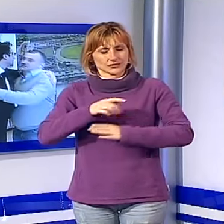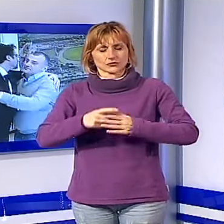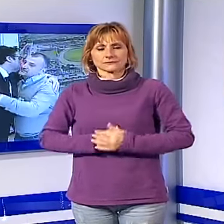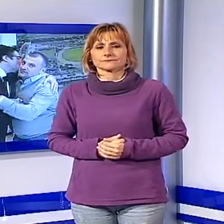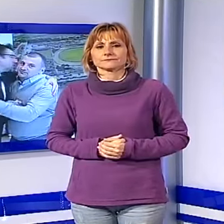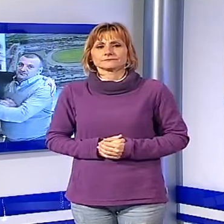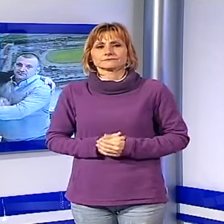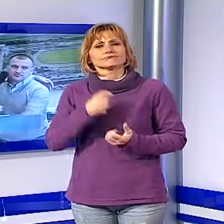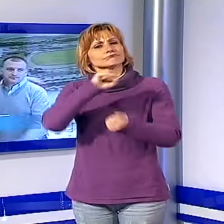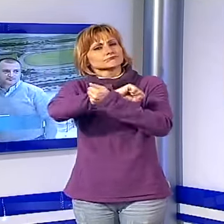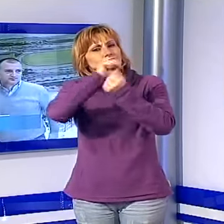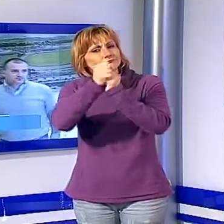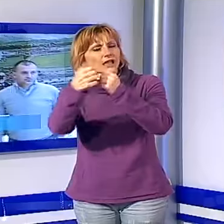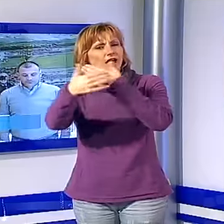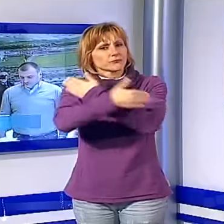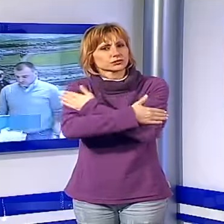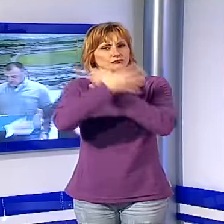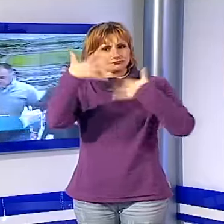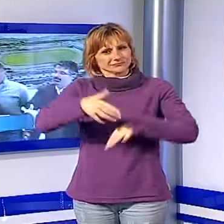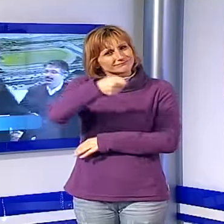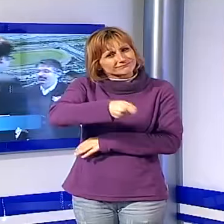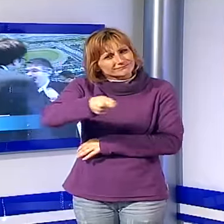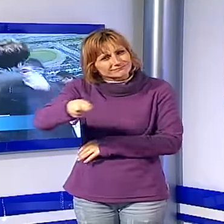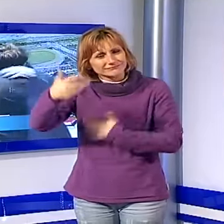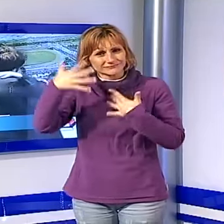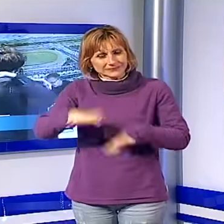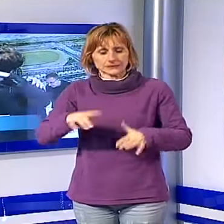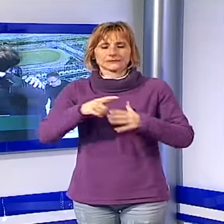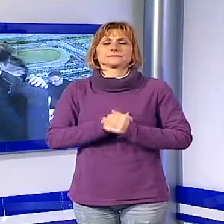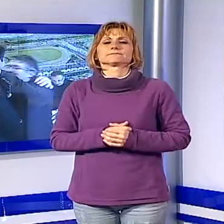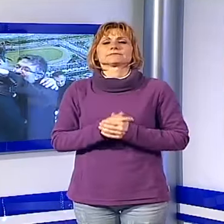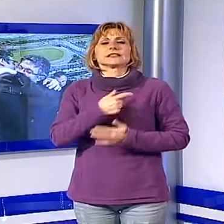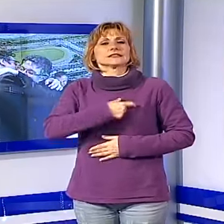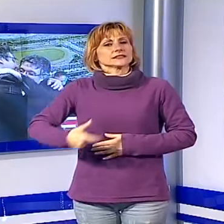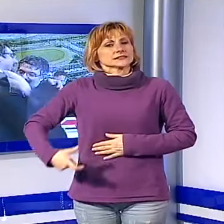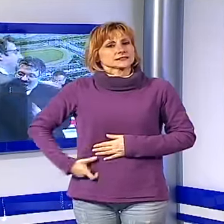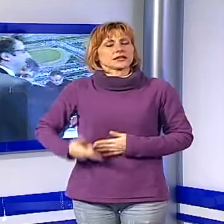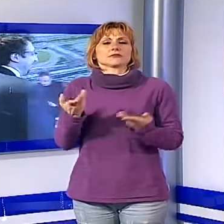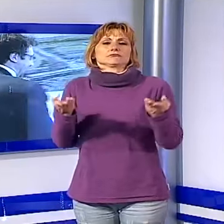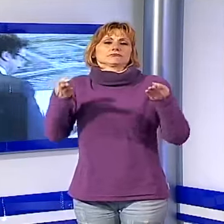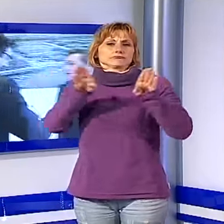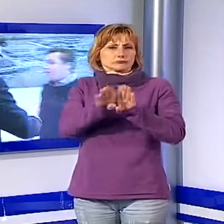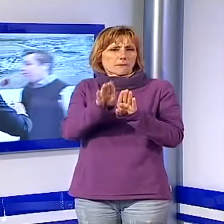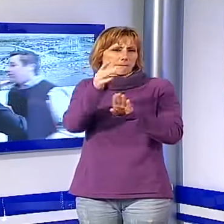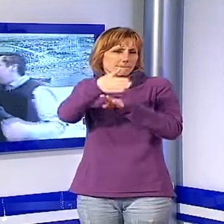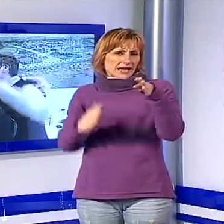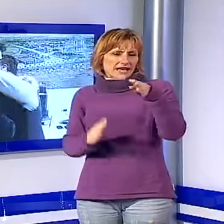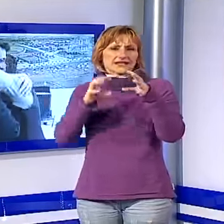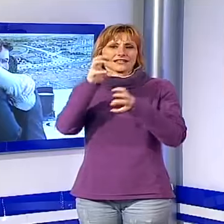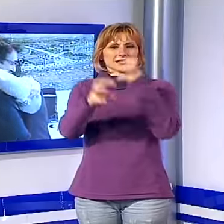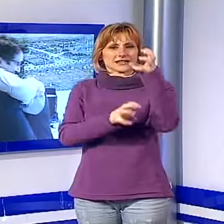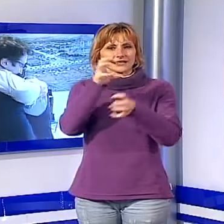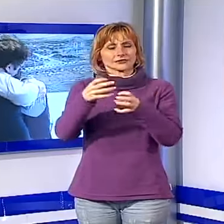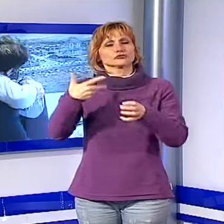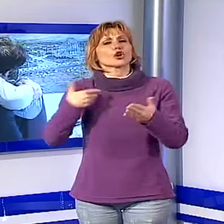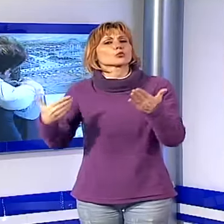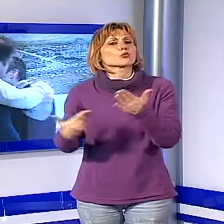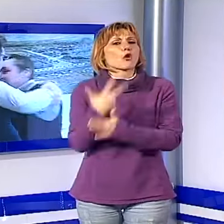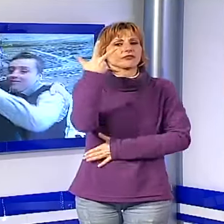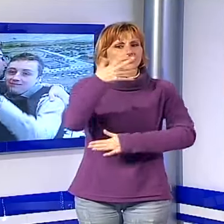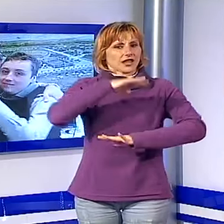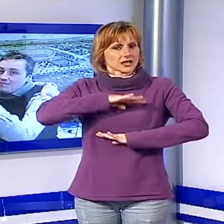Abbracci e strette di mano. Il sindaco Leonardo Betti chiude almeno in parte la crisi, nominando i nuovi tre assessori dopo il